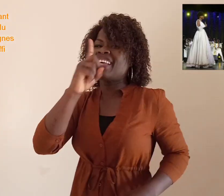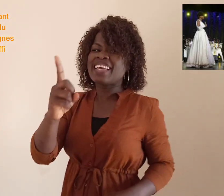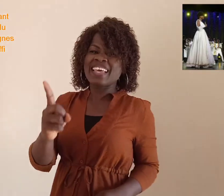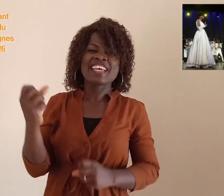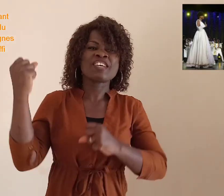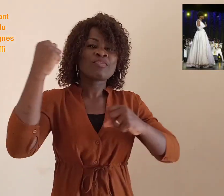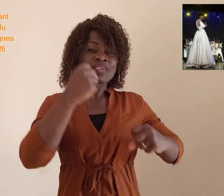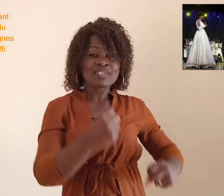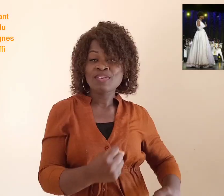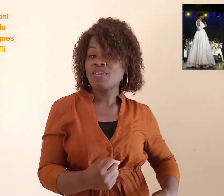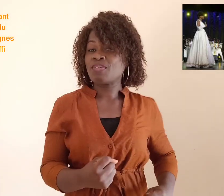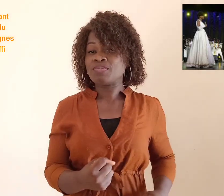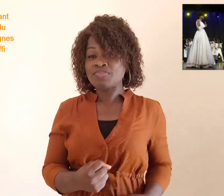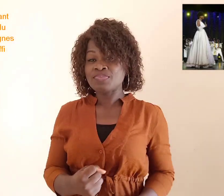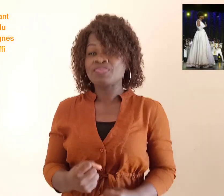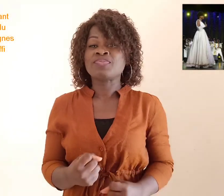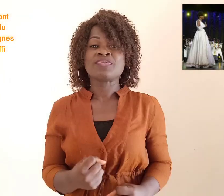de Jésus